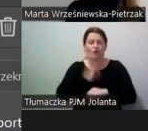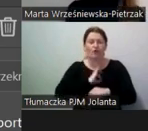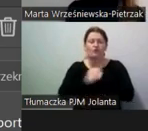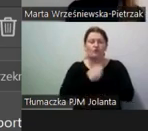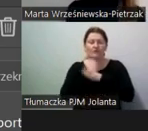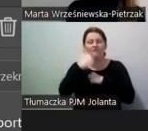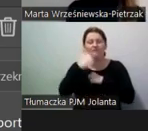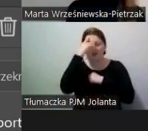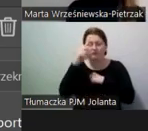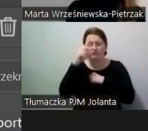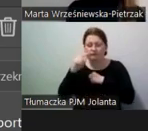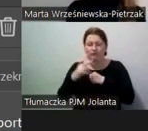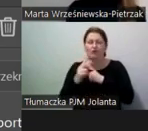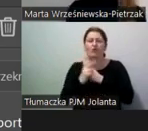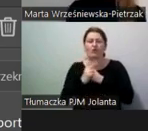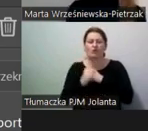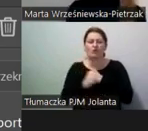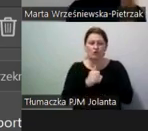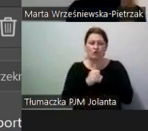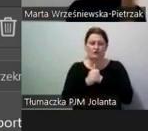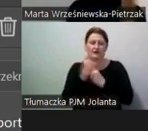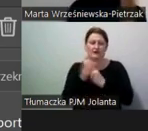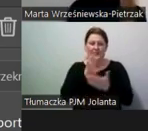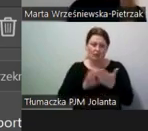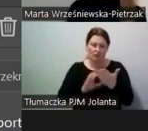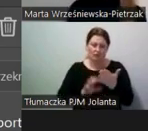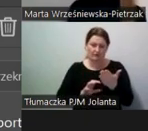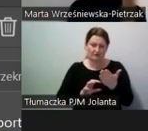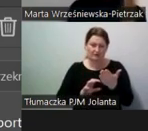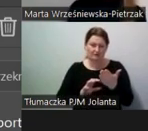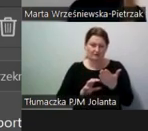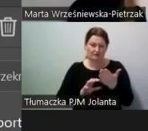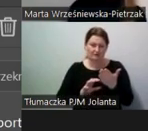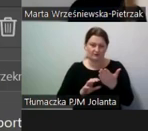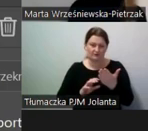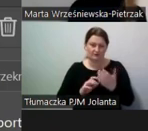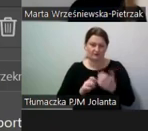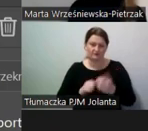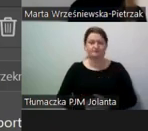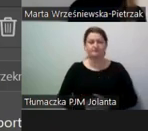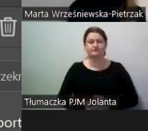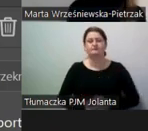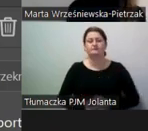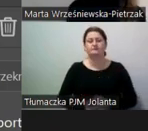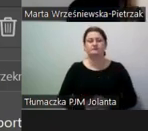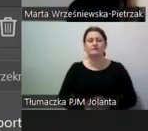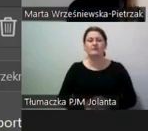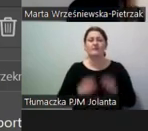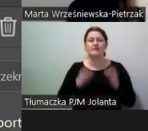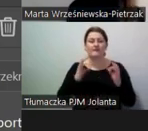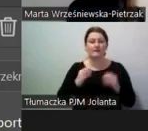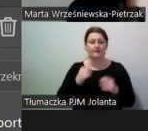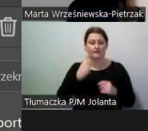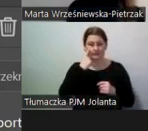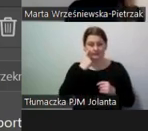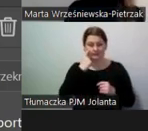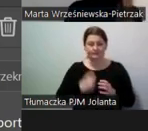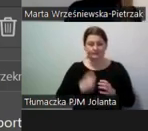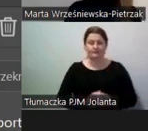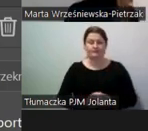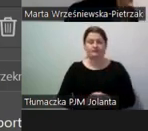dokumentach do tego, czy to jest raport i czy jego badania dotyczy. I teraz zwróćcie Państwo uwagę,